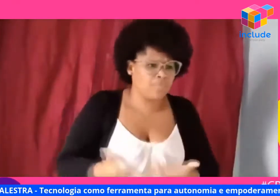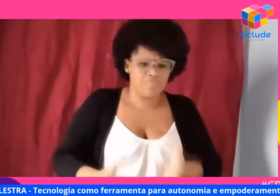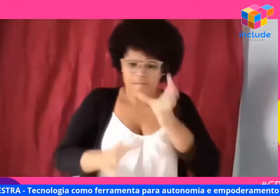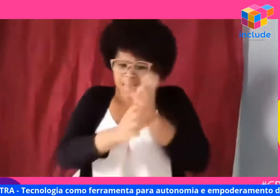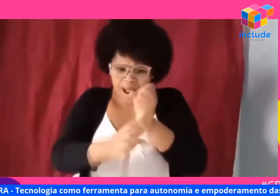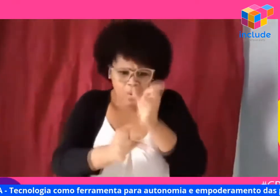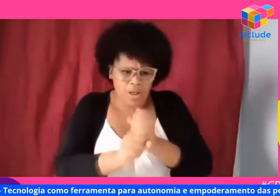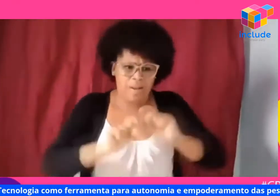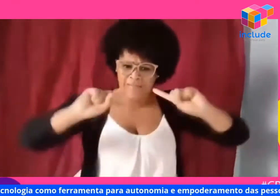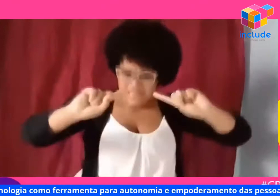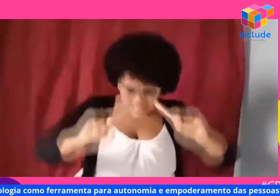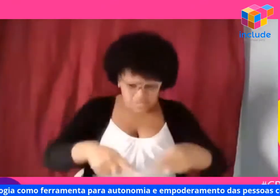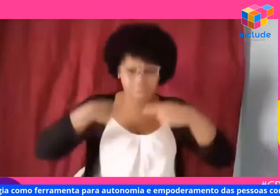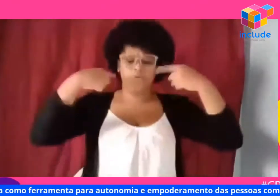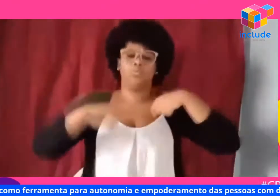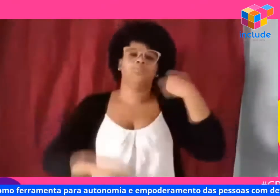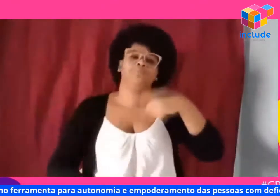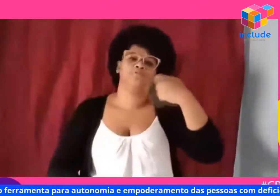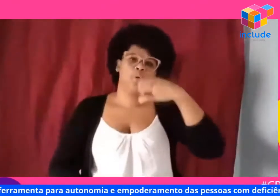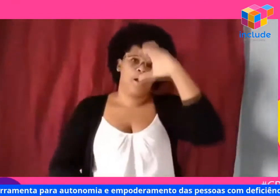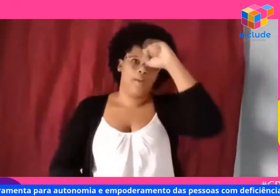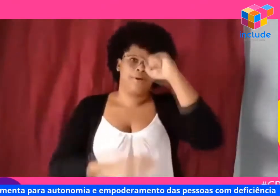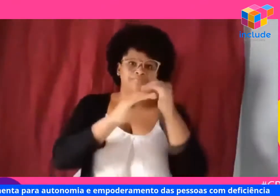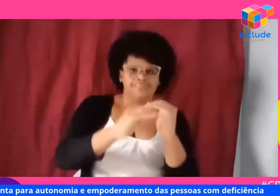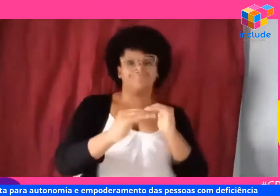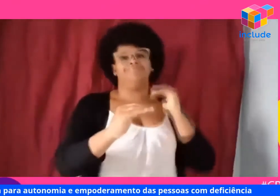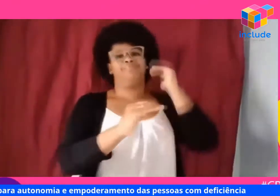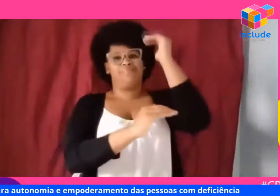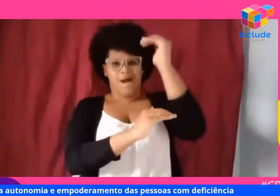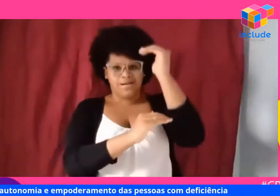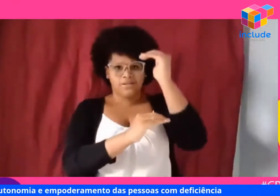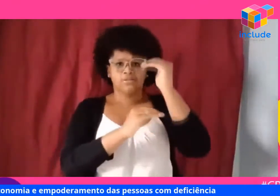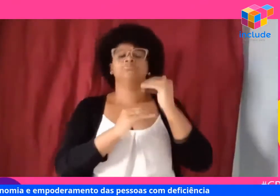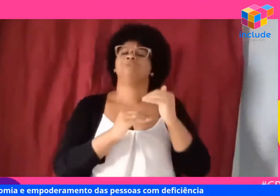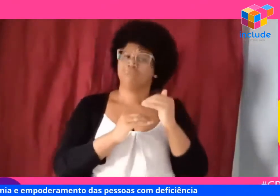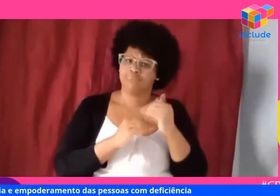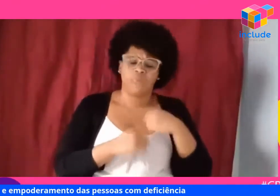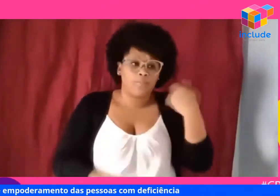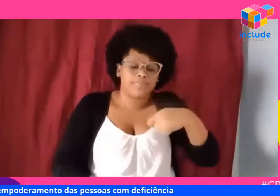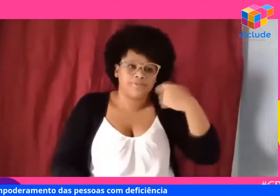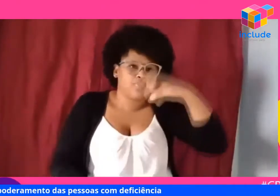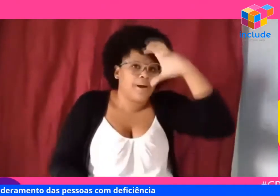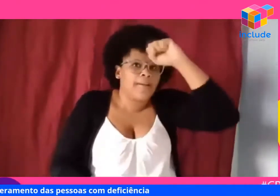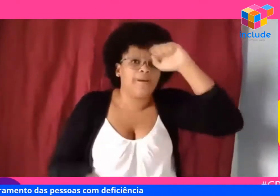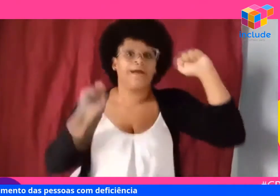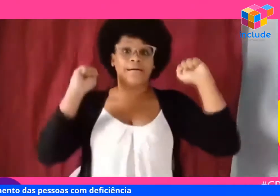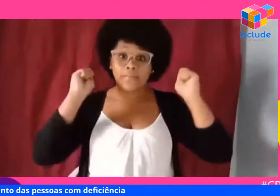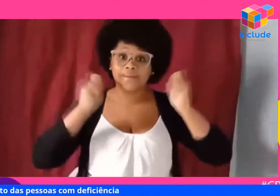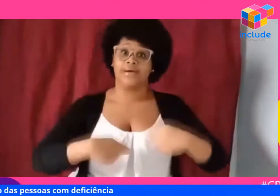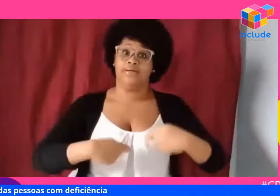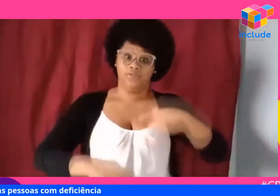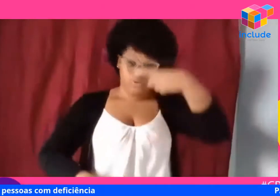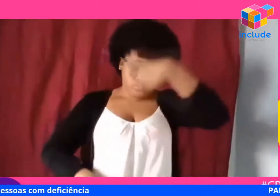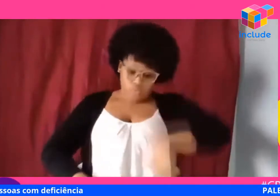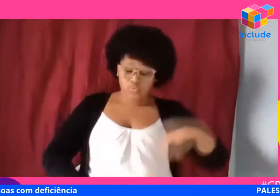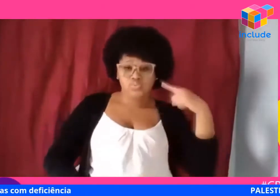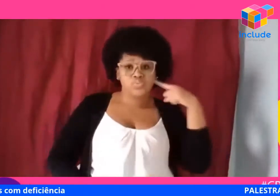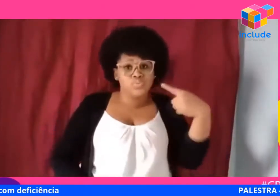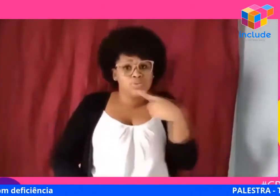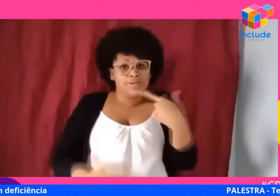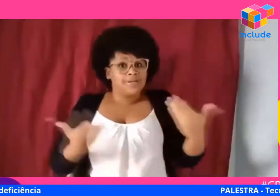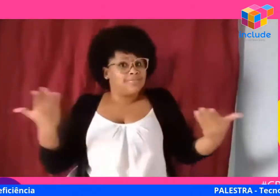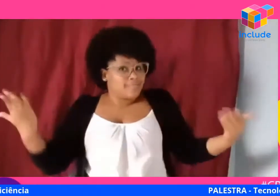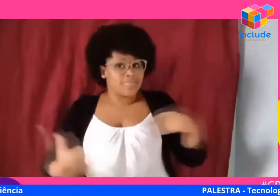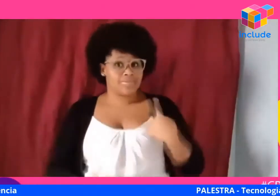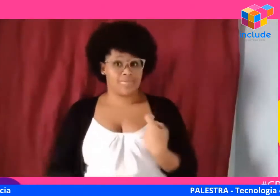de atividades de robótica, de cálculo, para crescer, para evoluir. Porque eu preciso aprender. Sou capaz,